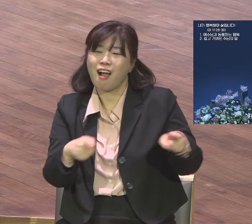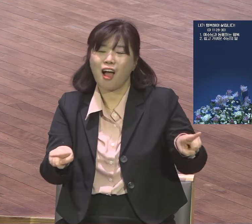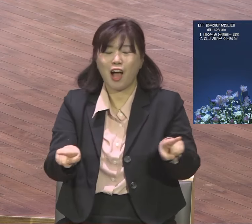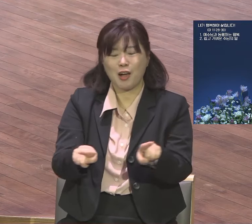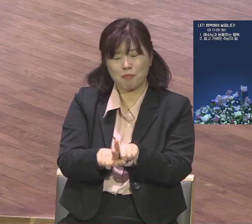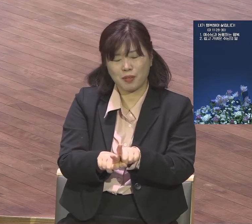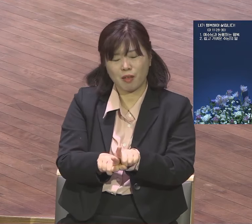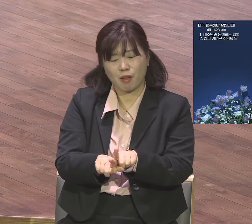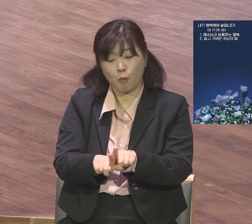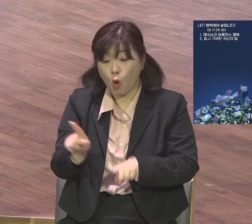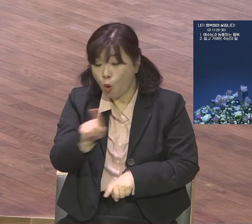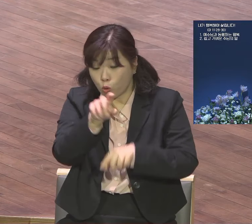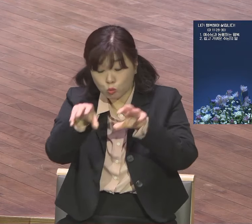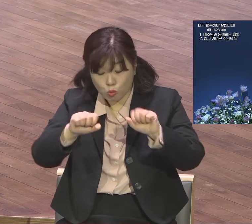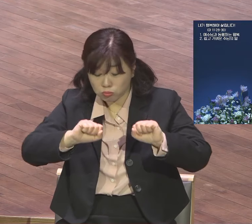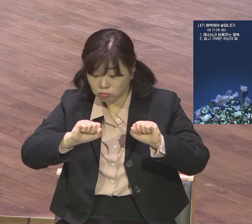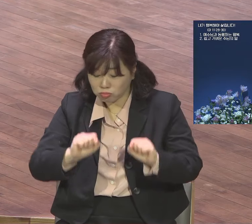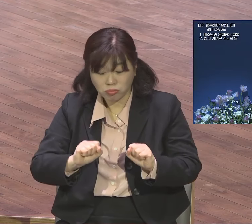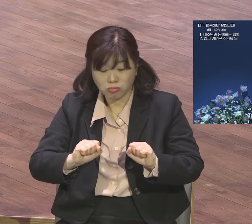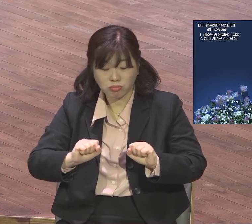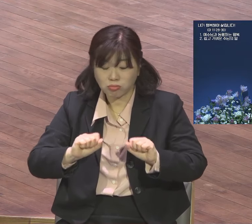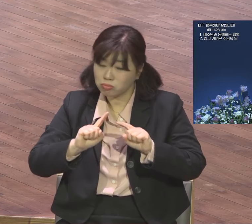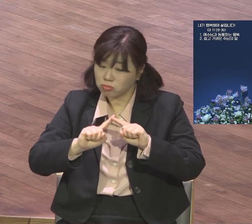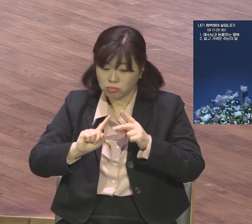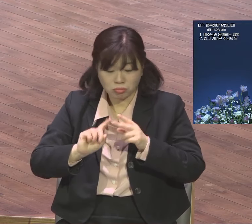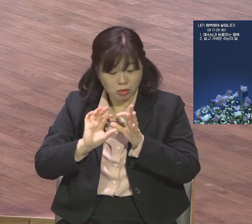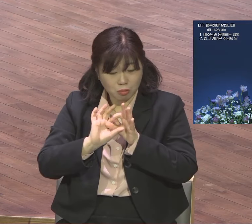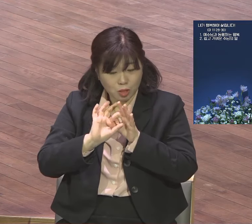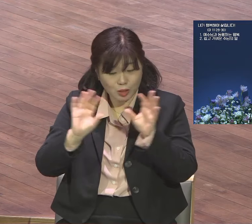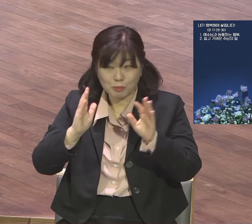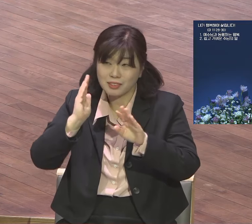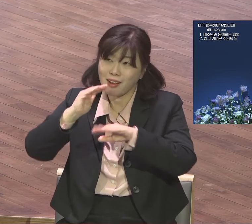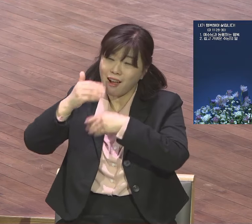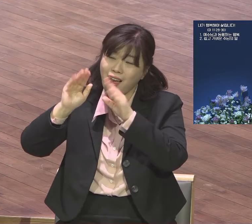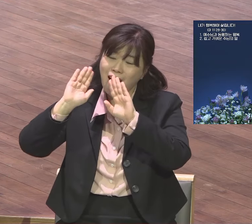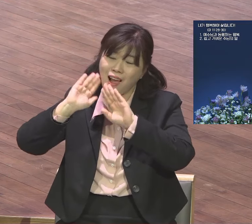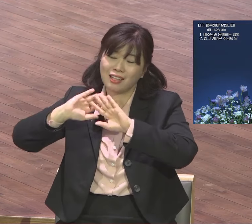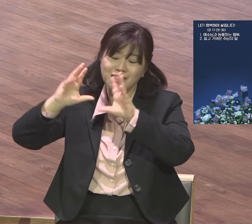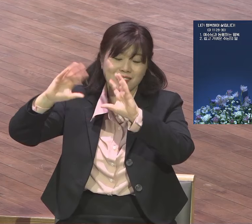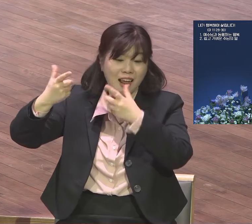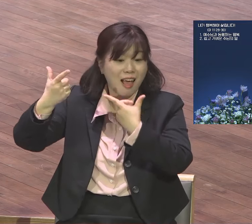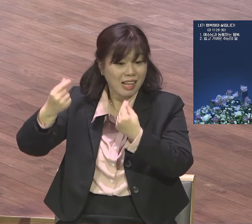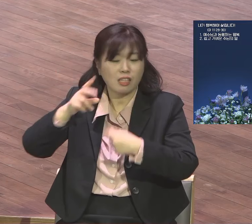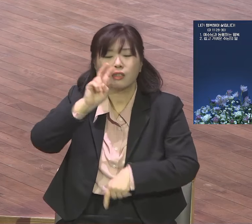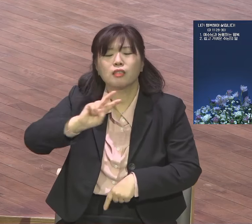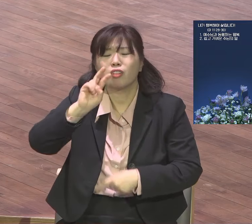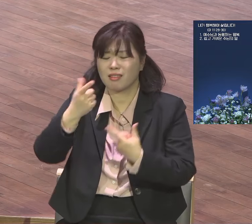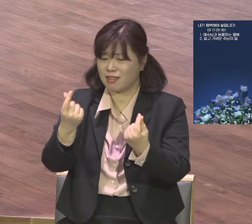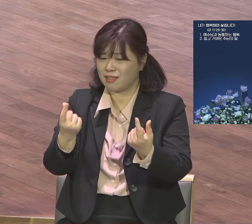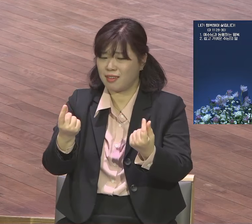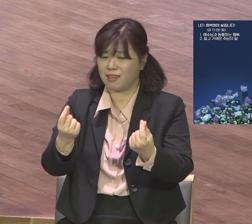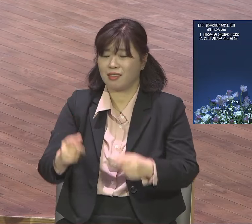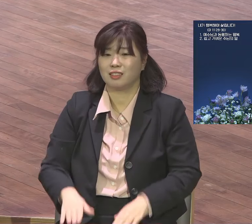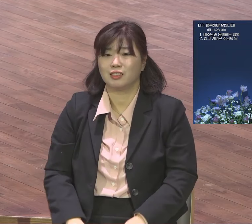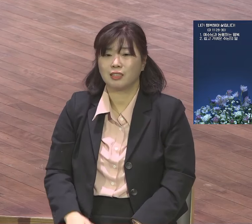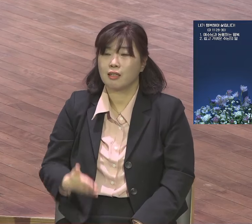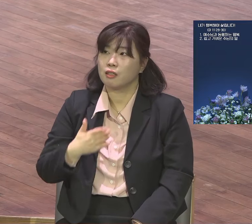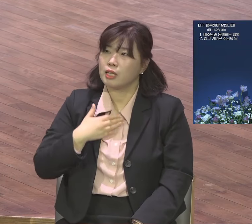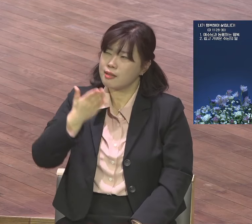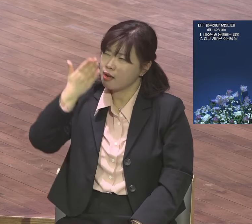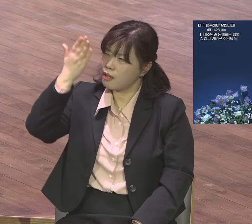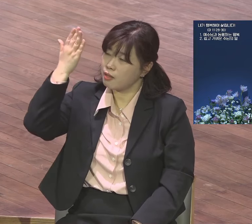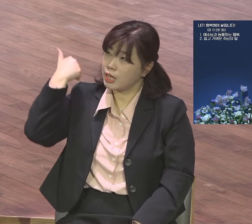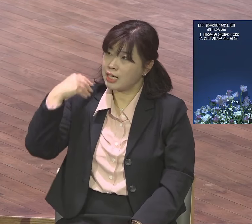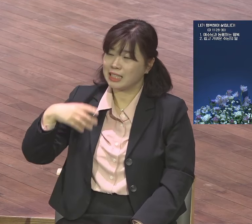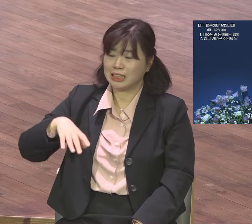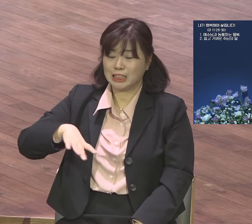저는 1997년 1월에 예원교회에 등록을 했습니다. 그때는 강서로 교회였는데